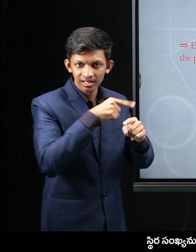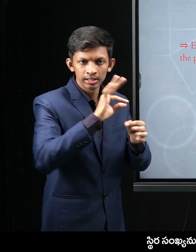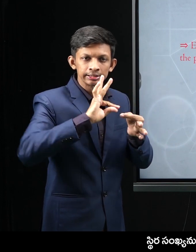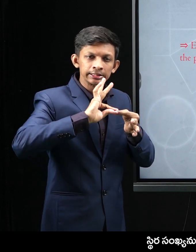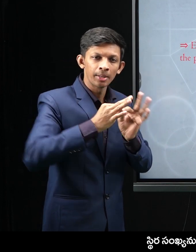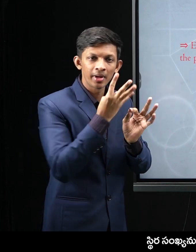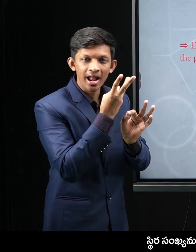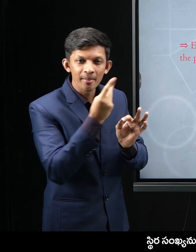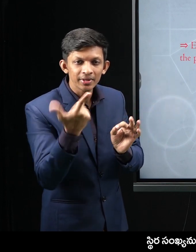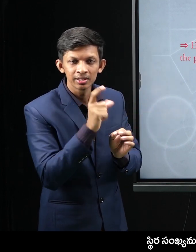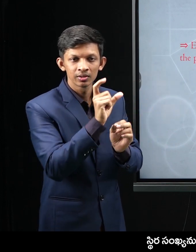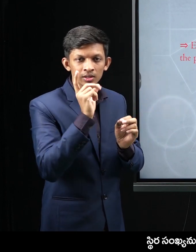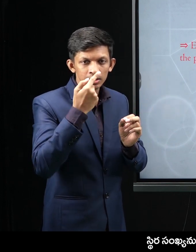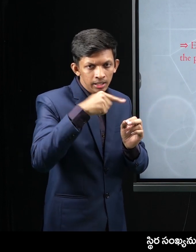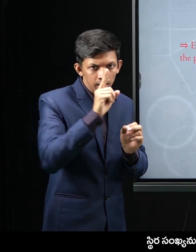గుణించడం ద్వారా పొందబడుతుందని స్పష్టమవుతుంది.